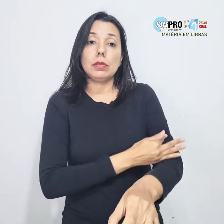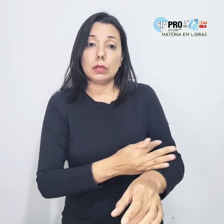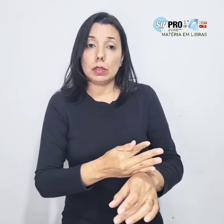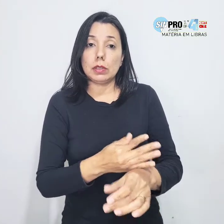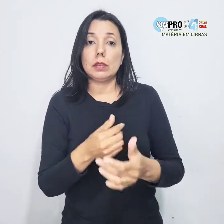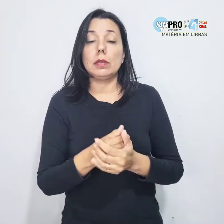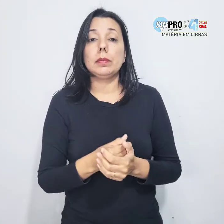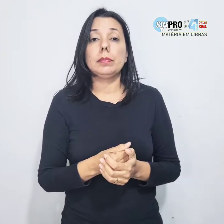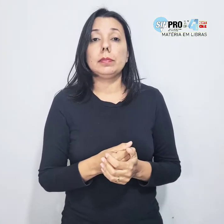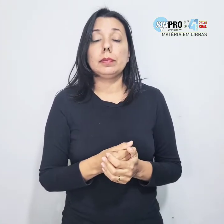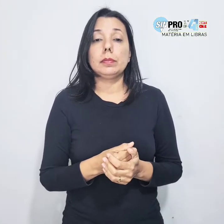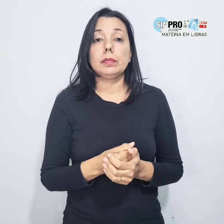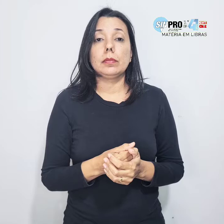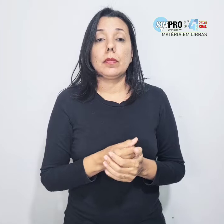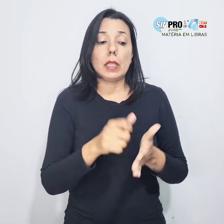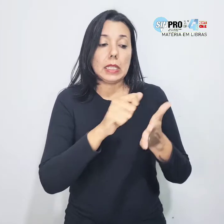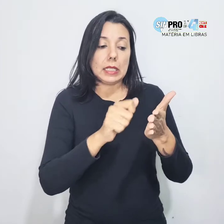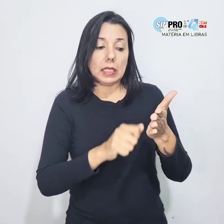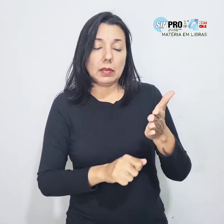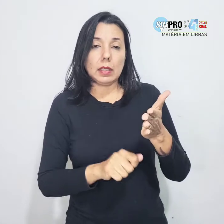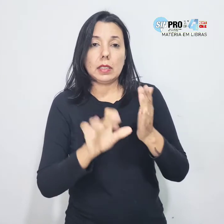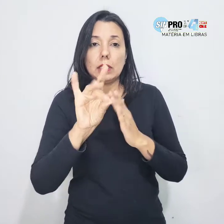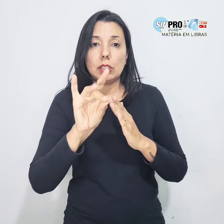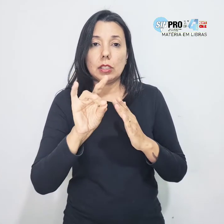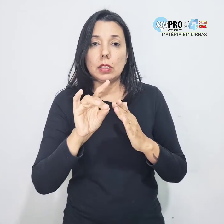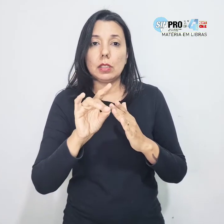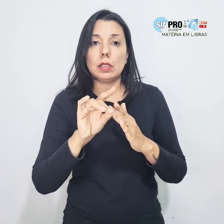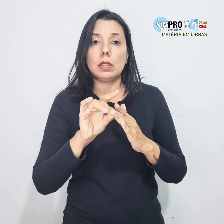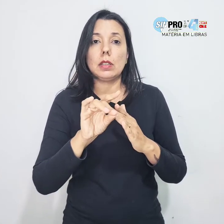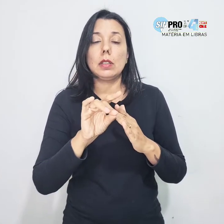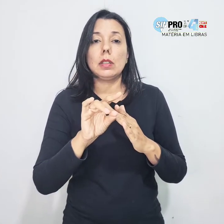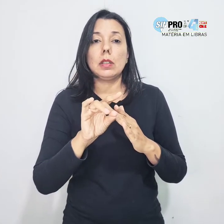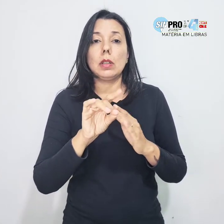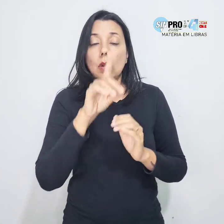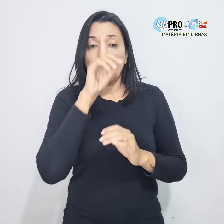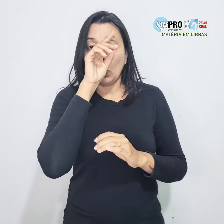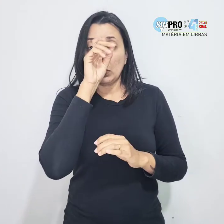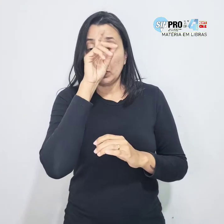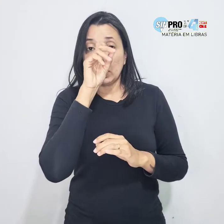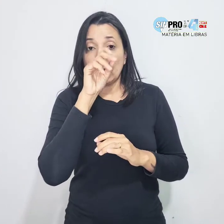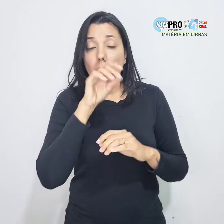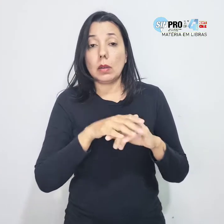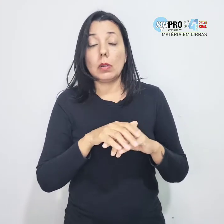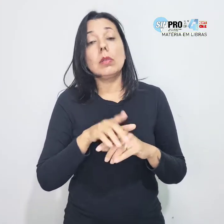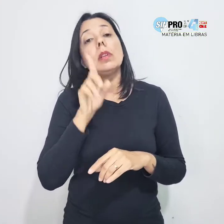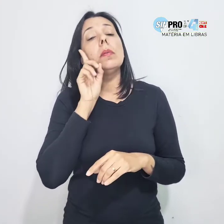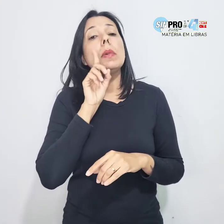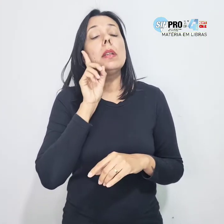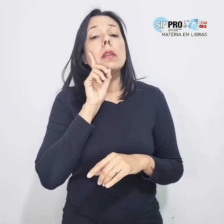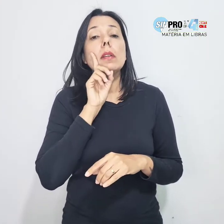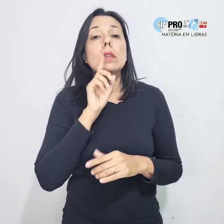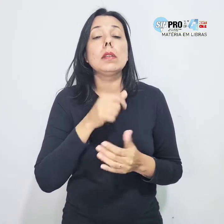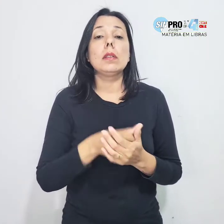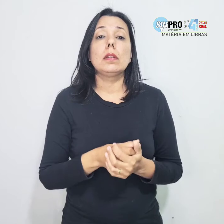Escreveram os cientistas do Hospital Infantil de Cincinnati no estado americano de Ohio,